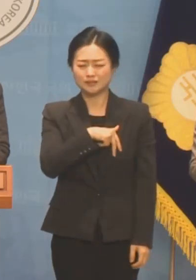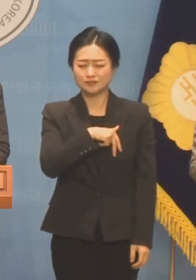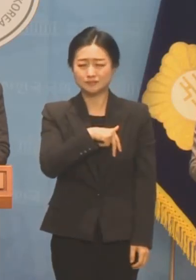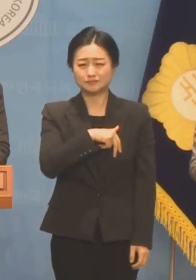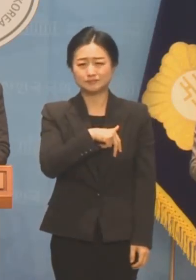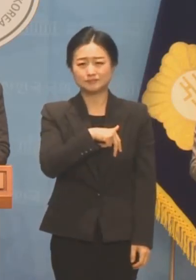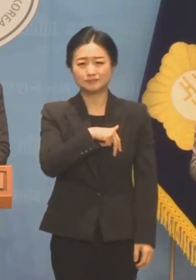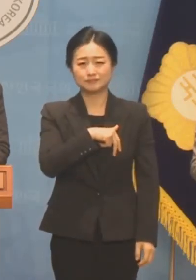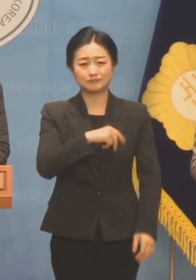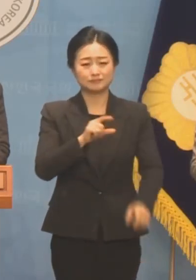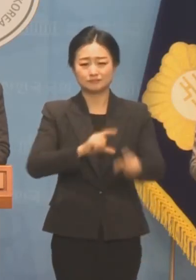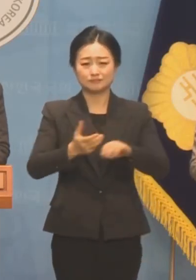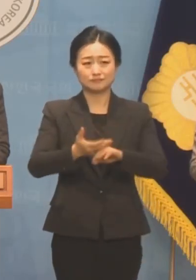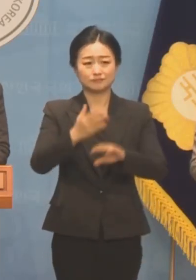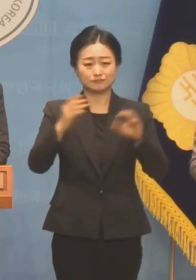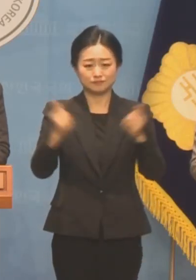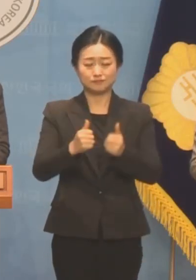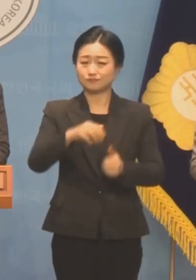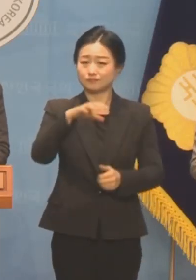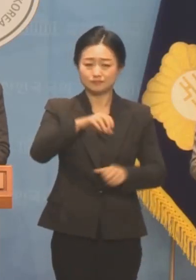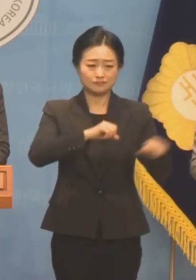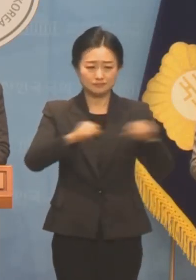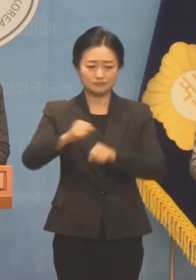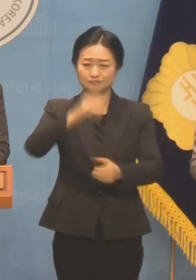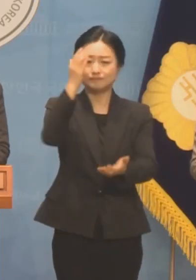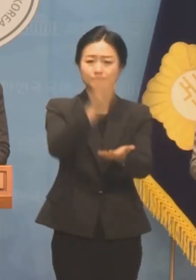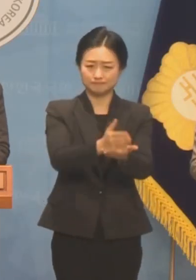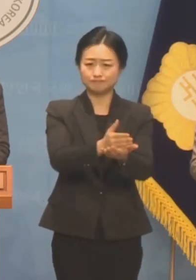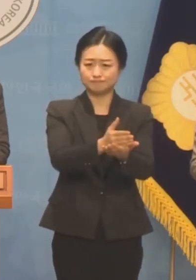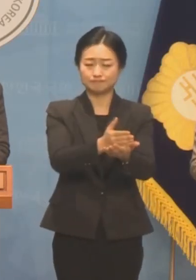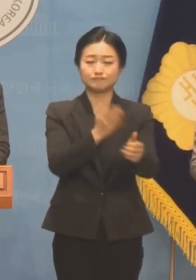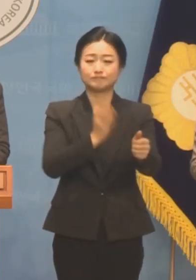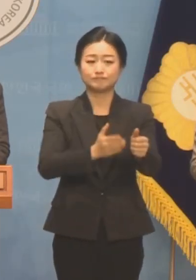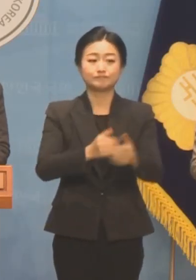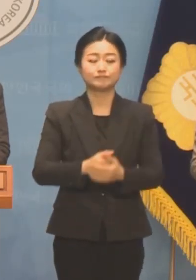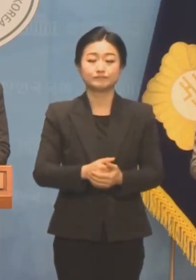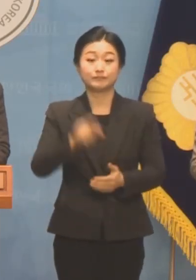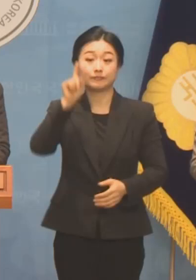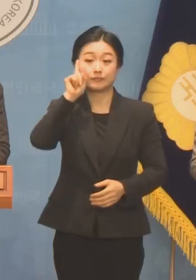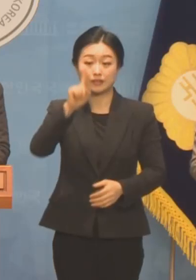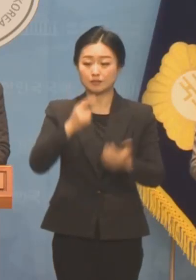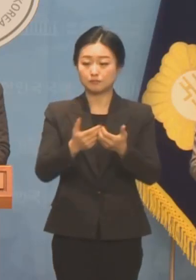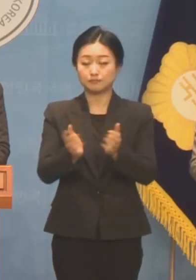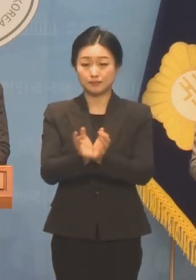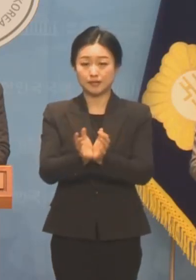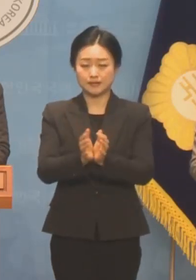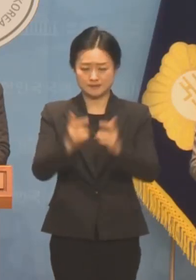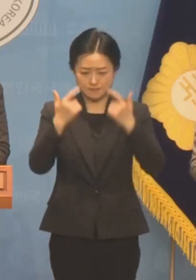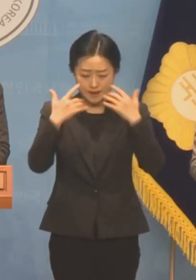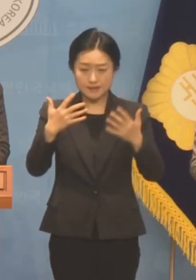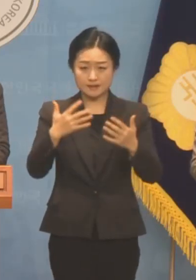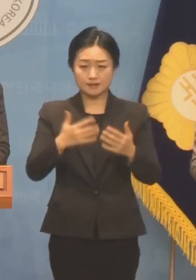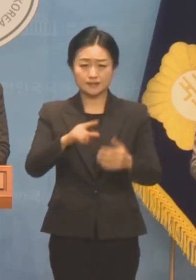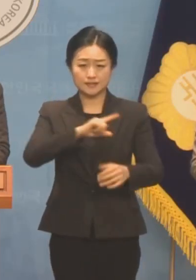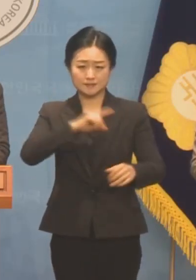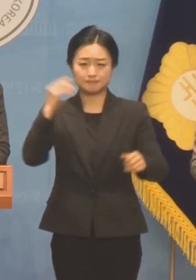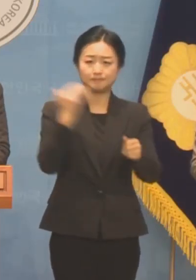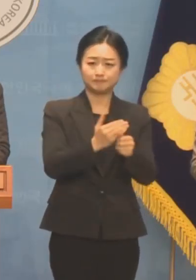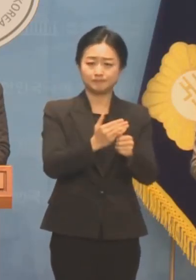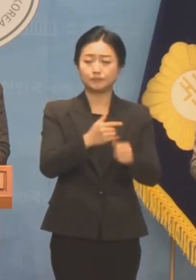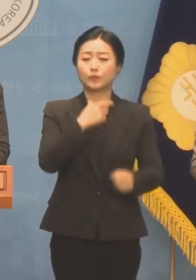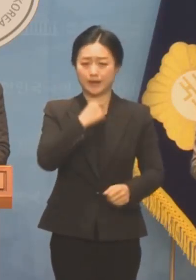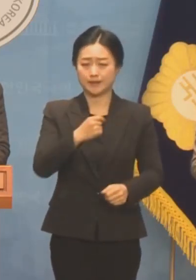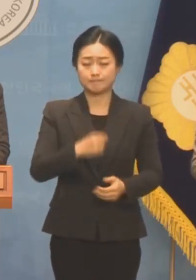이상 대한민국 국회 안에서 활동해서는 안 됩니다. 내일 민주당에서 강력하게 제명안을 한다고